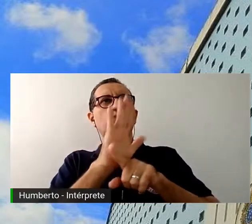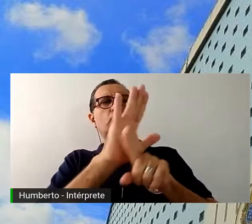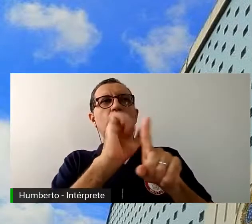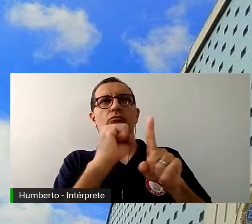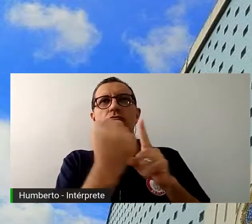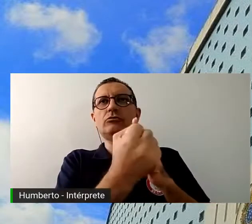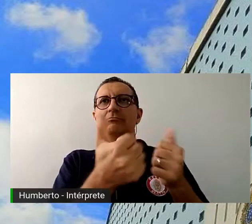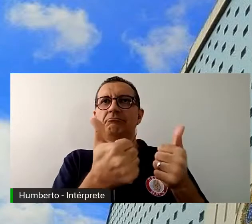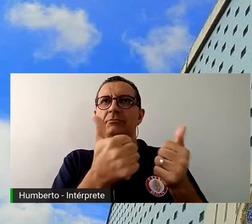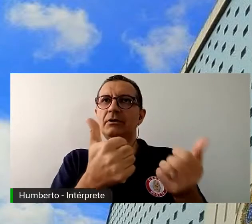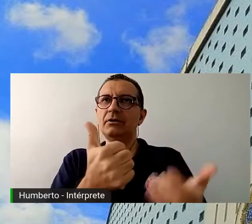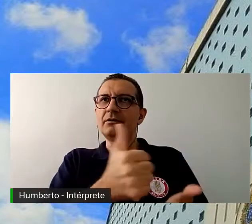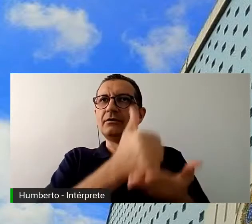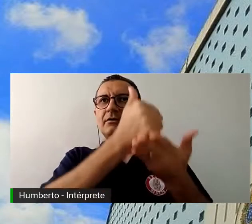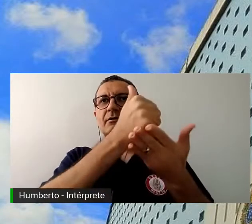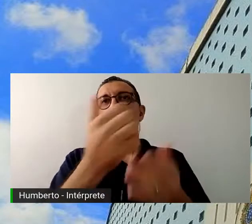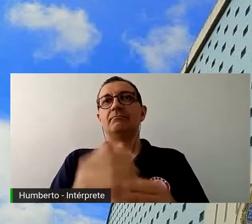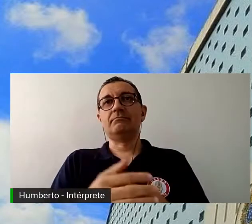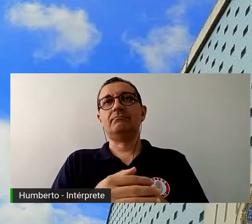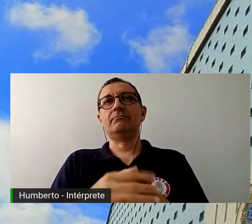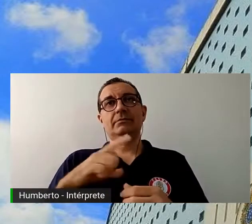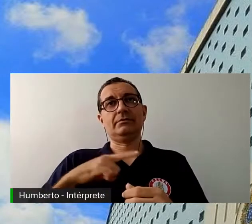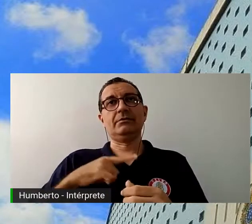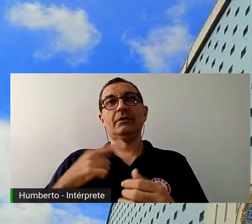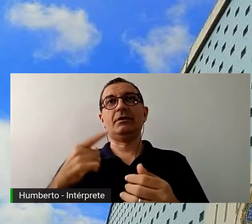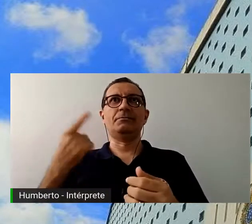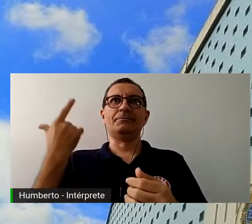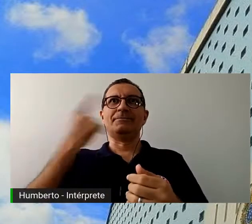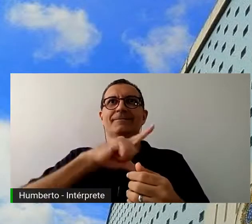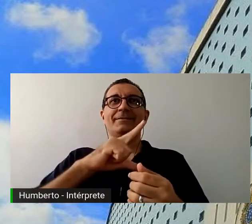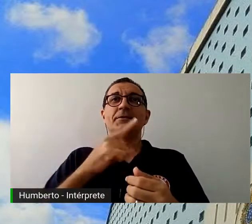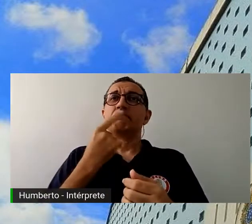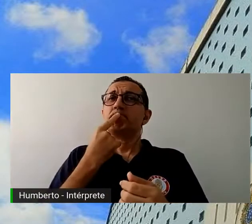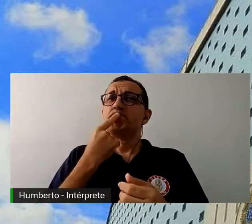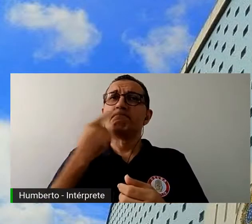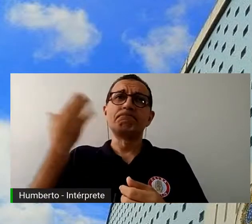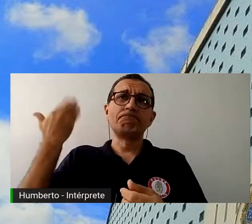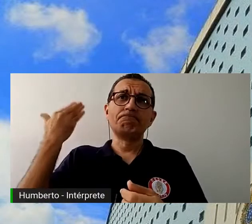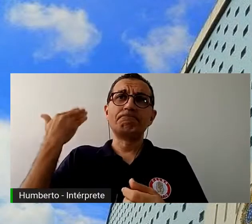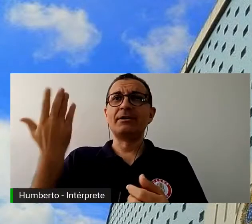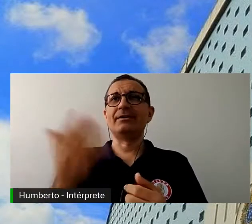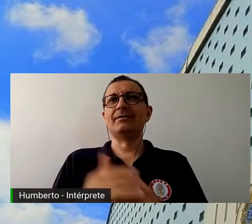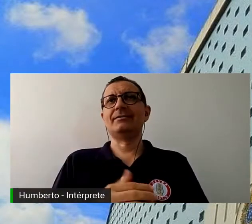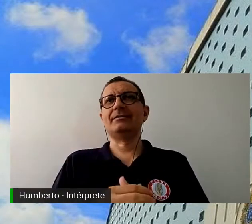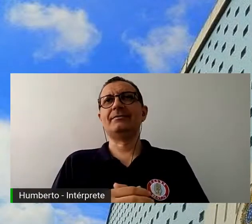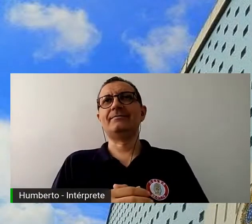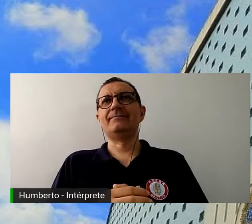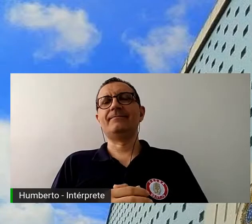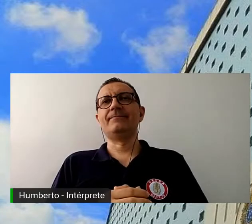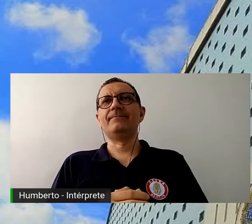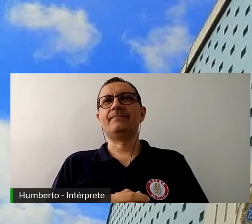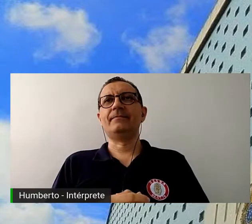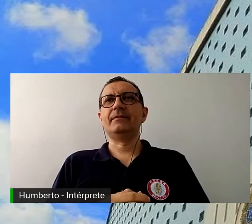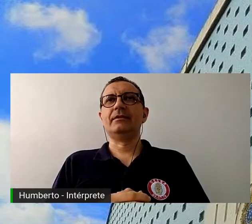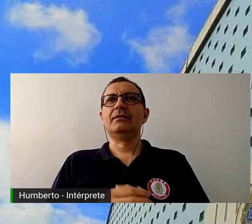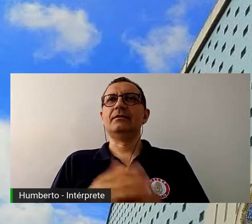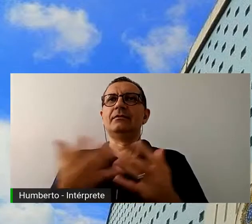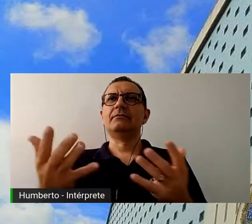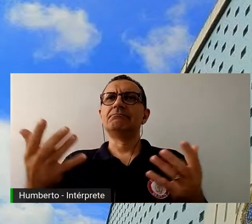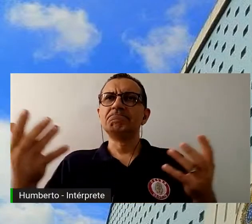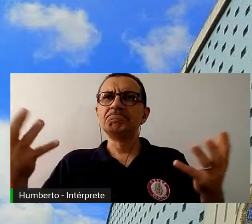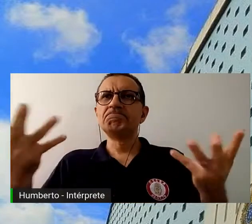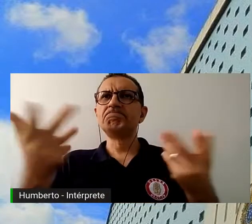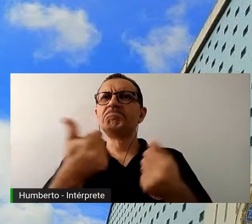de uma conquista recente de humanização dos espaços sociais em busca de reconhecimento do outro e das diferenças. Maravilha que isso